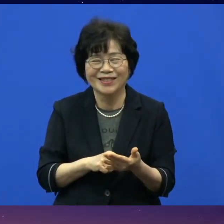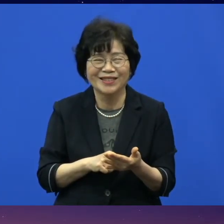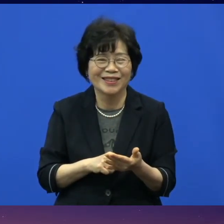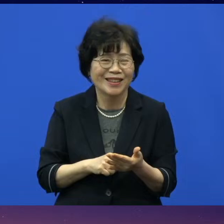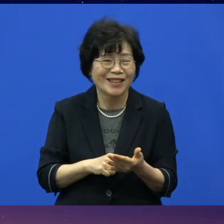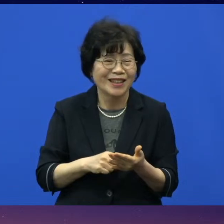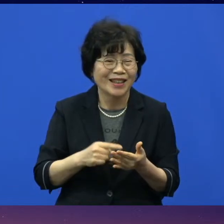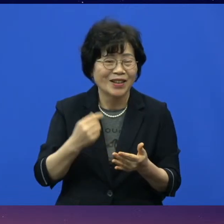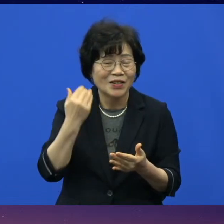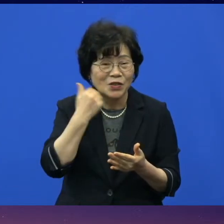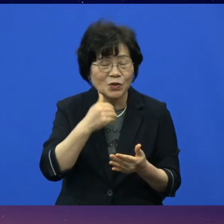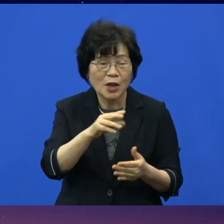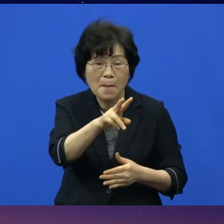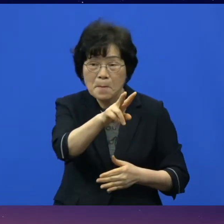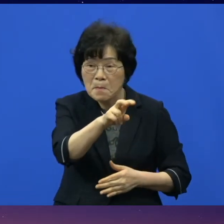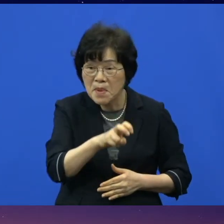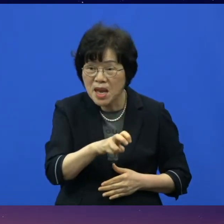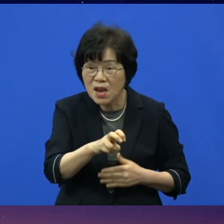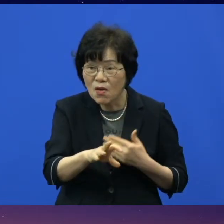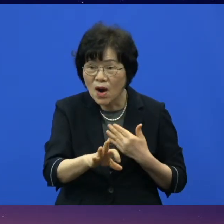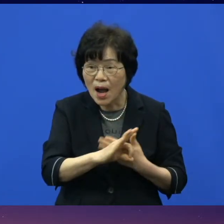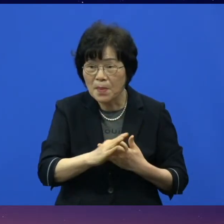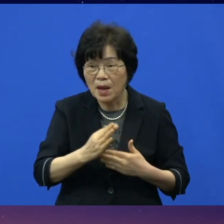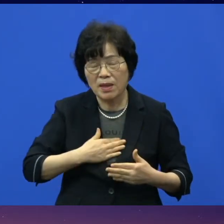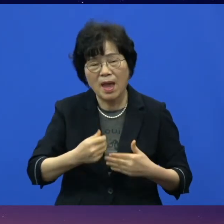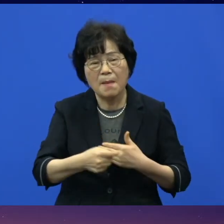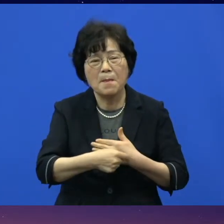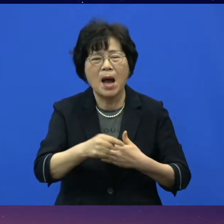여러분 누군가를 미워해보세요. 내 마음이 깨진 상태예요.